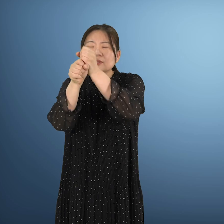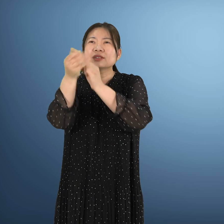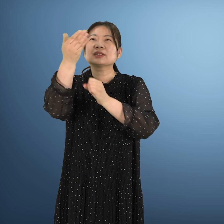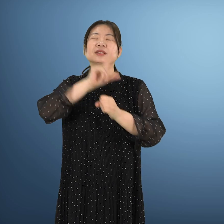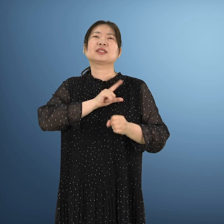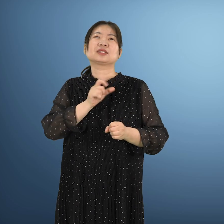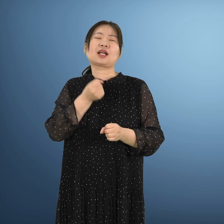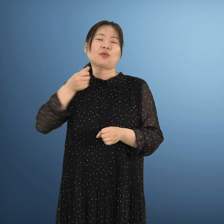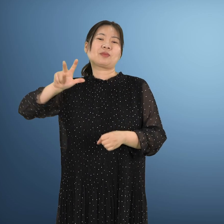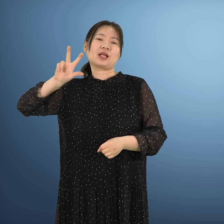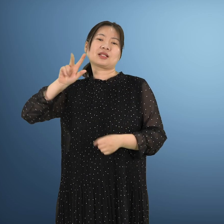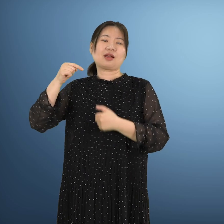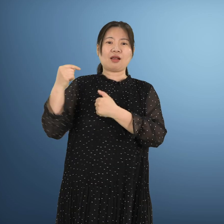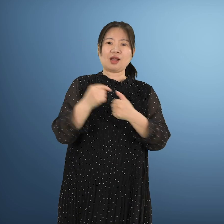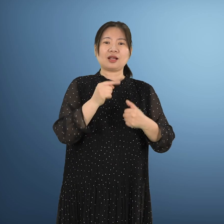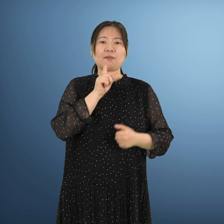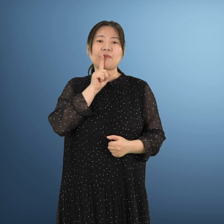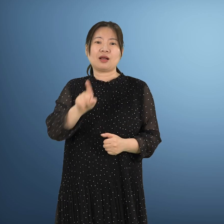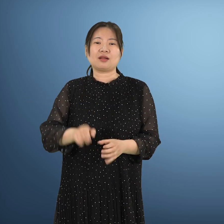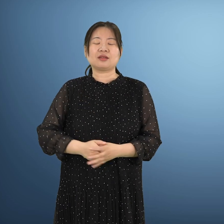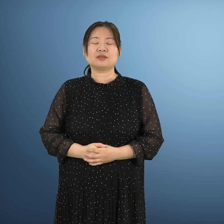이름으로 맹세하라.